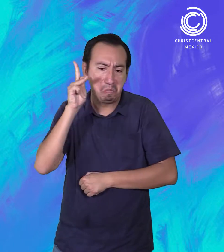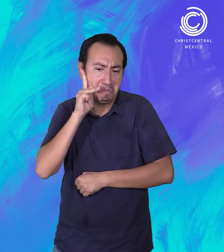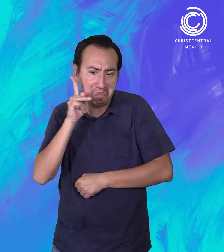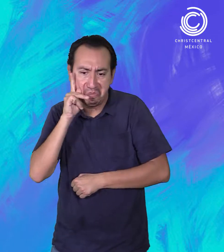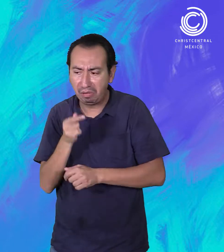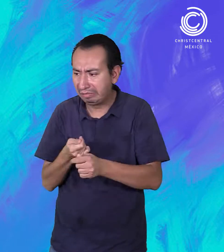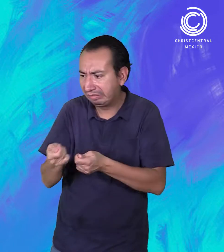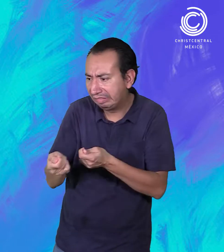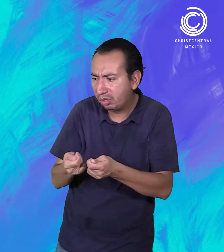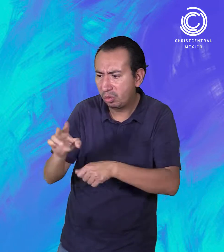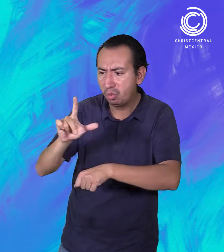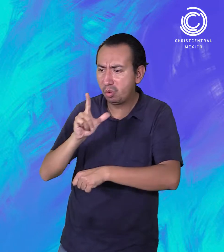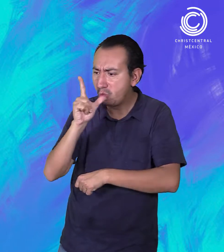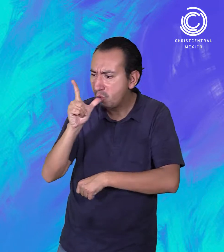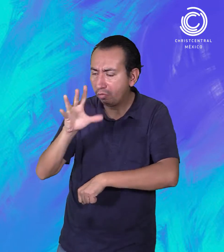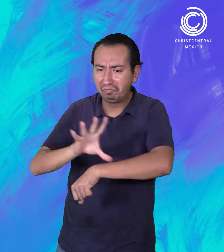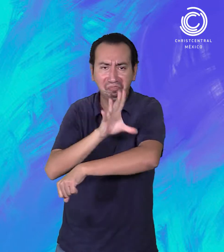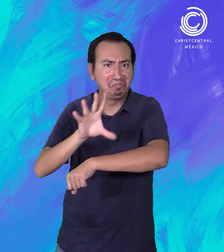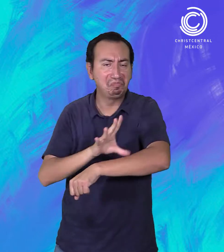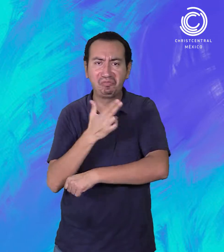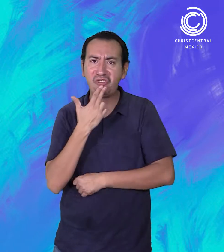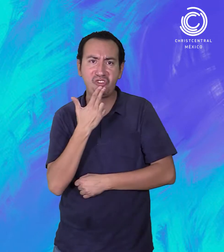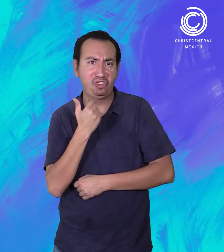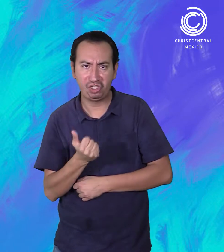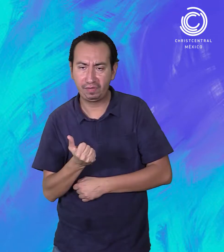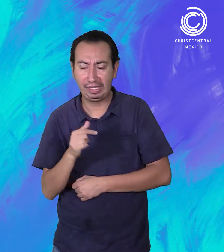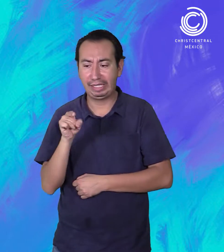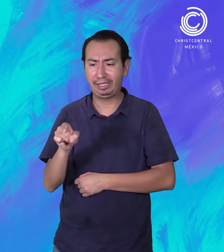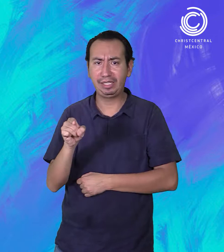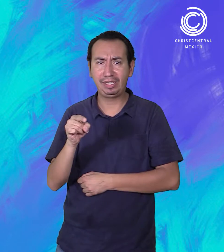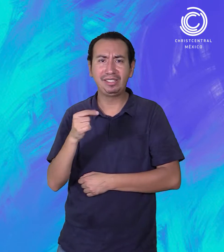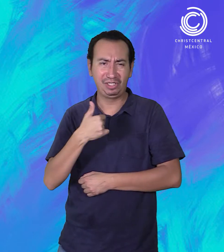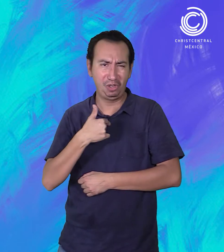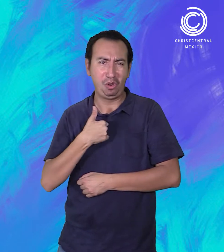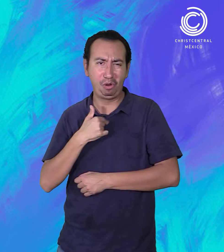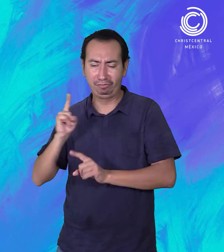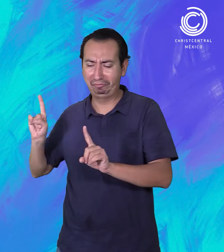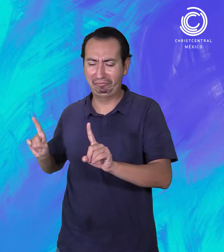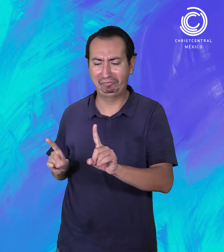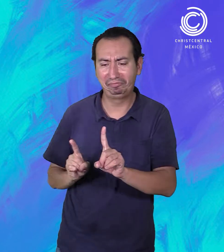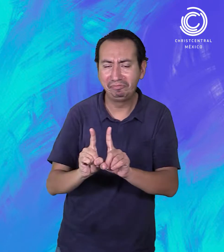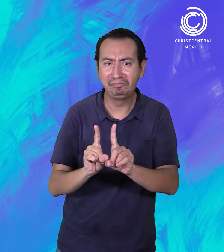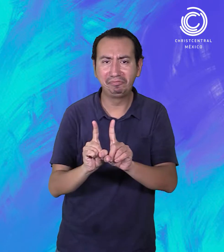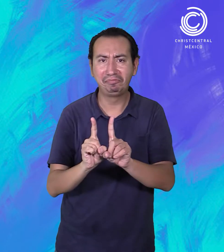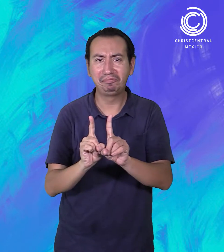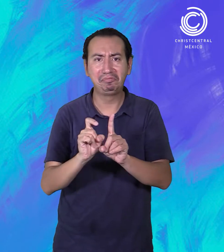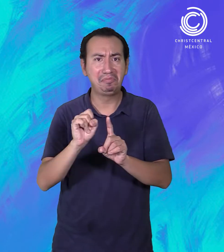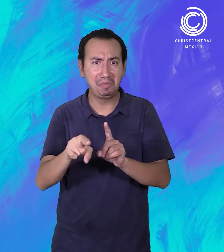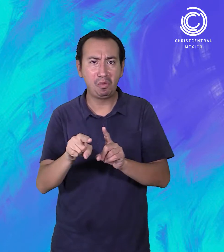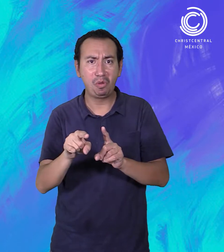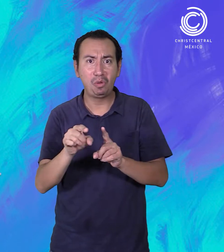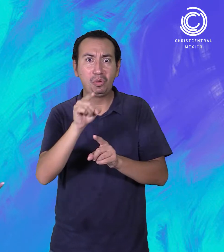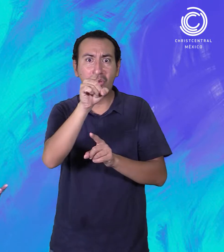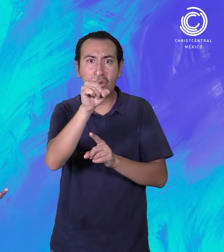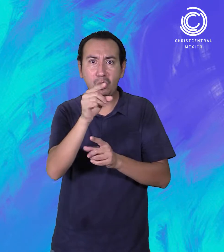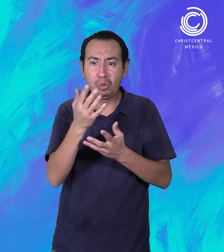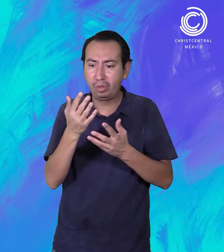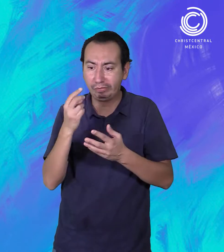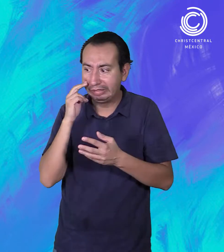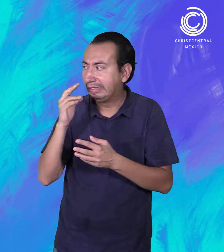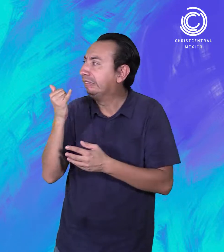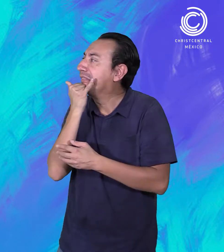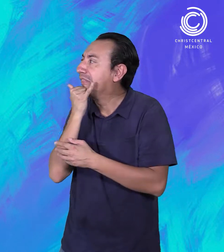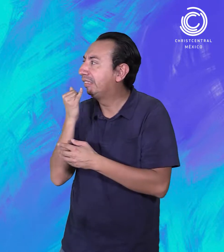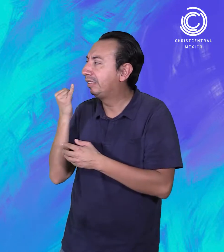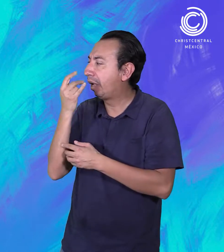pruebas y conexiones, no funciona el horno. Yo llego ahí con ustedes a su casa y no saben ustedes qué es lo que